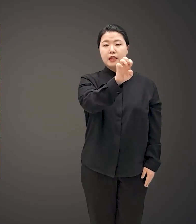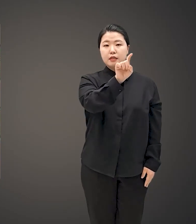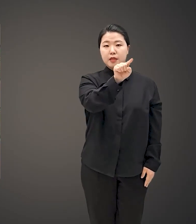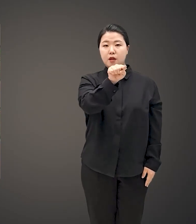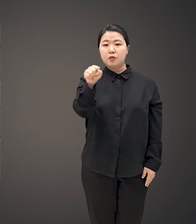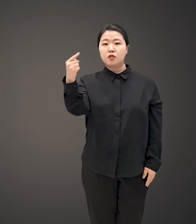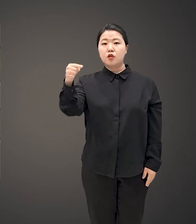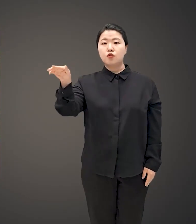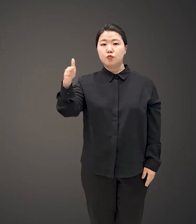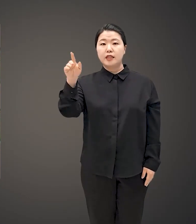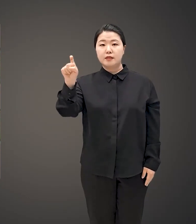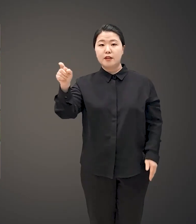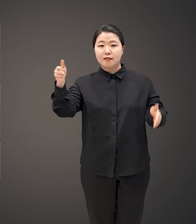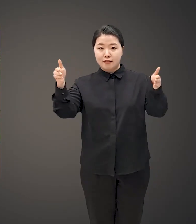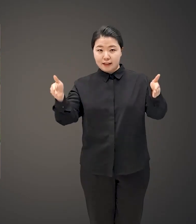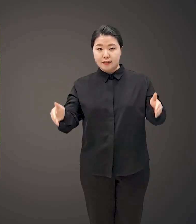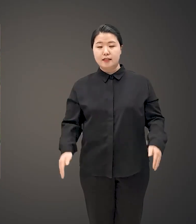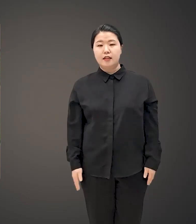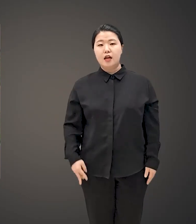1841년에서 1910년까지